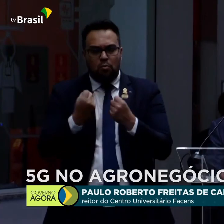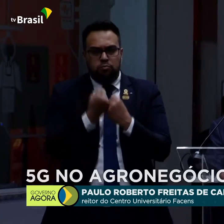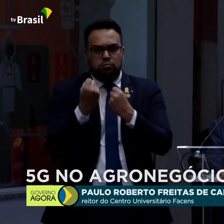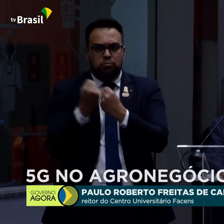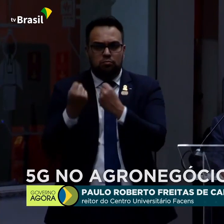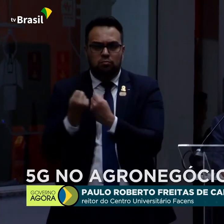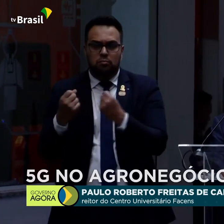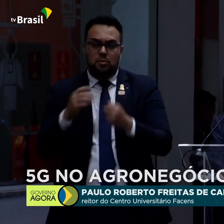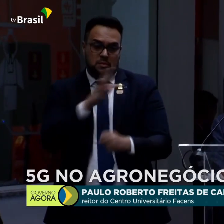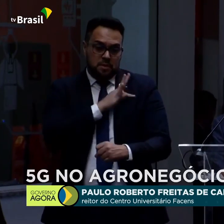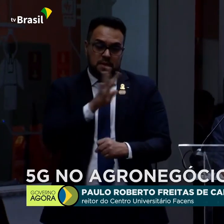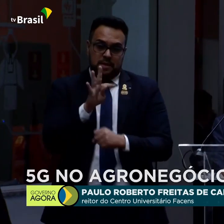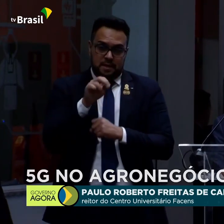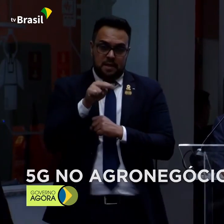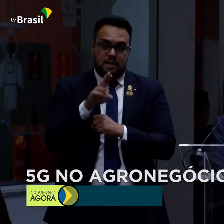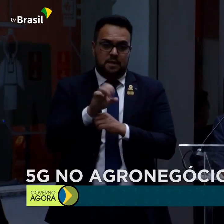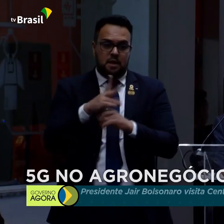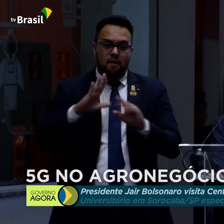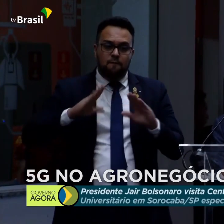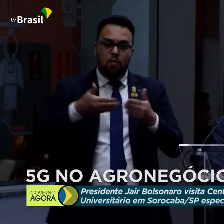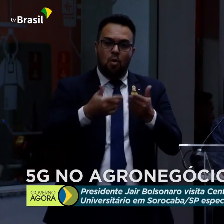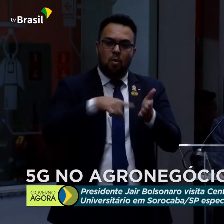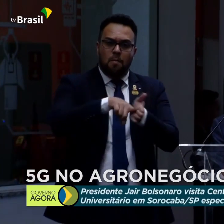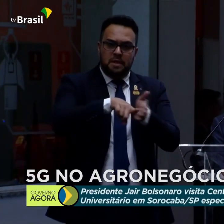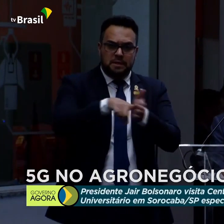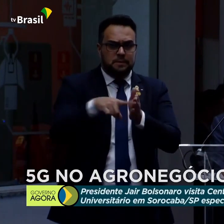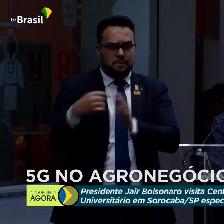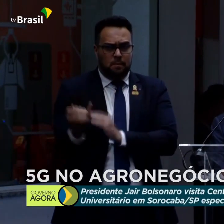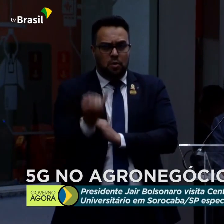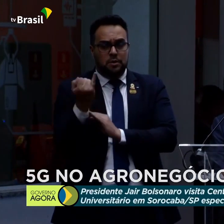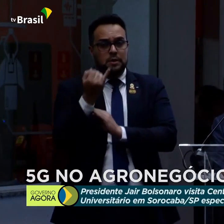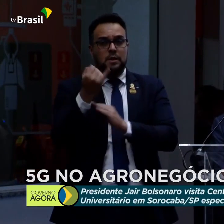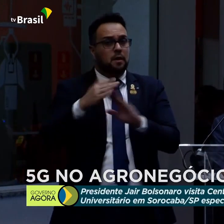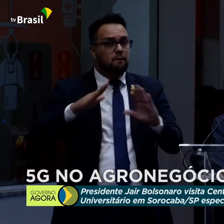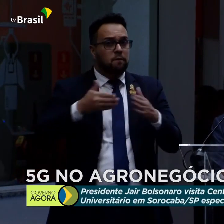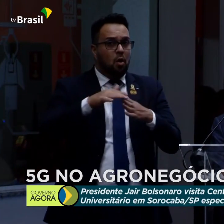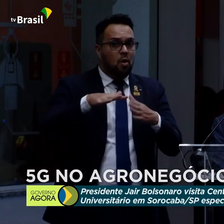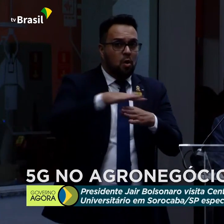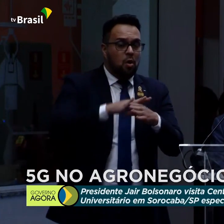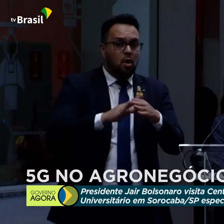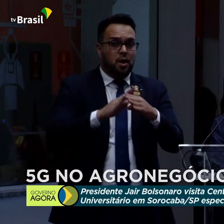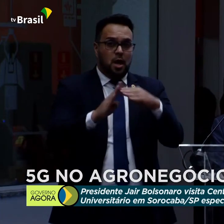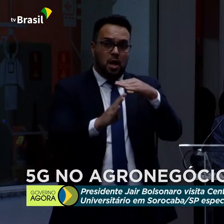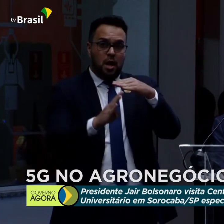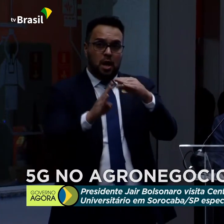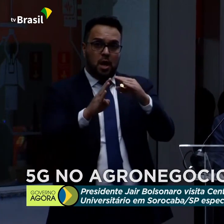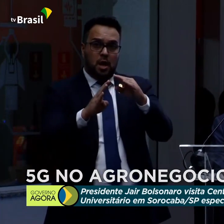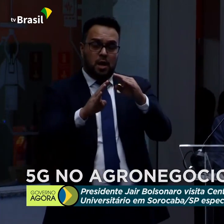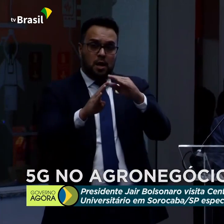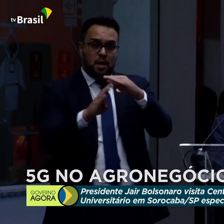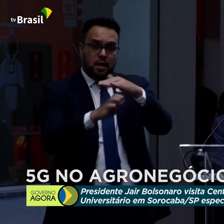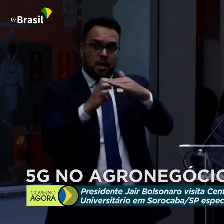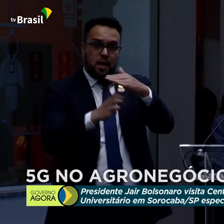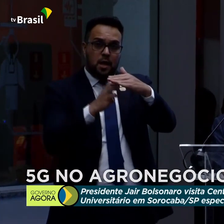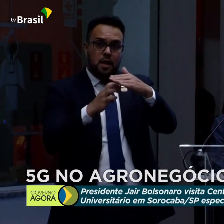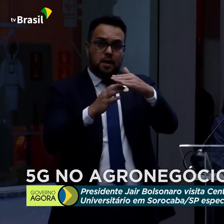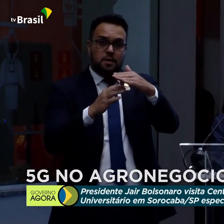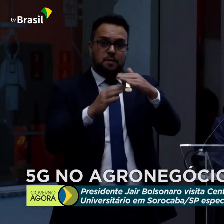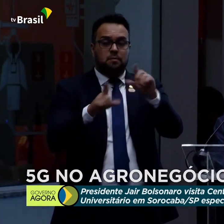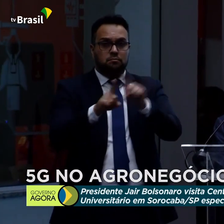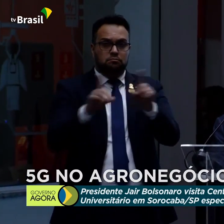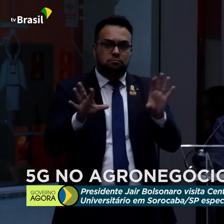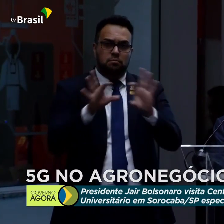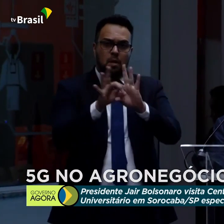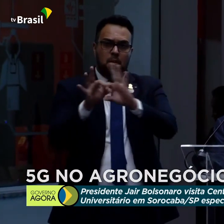e sociais, focadas em pesquisas aplicadas e relevantes, tanto para a base industrial quanto para a sociedade, unindo ensino,